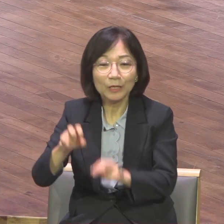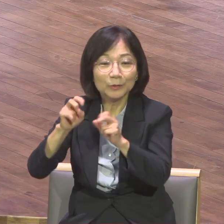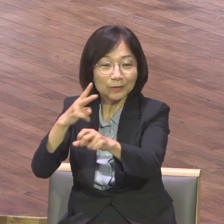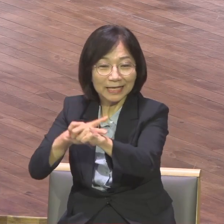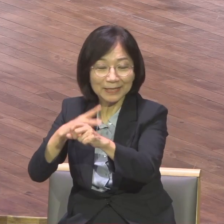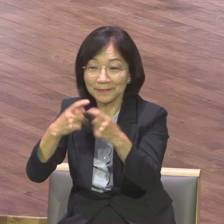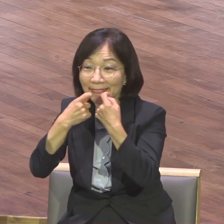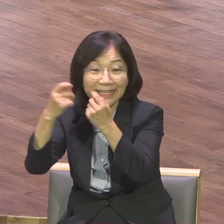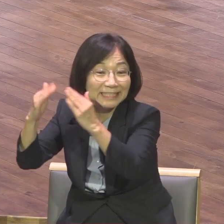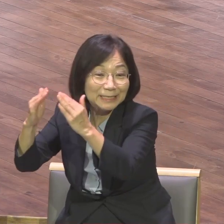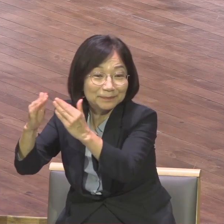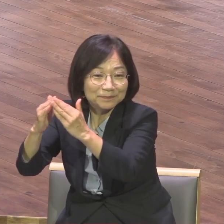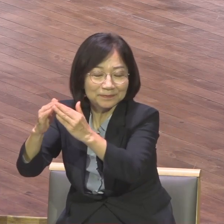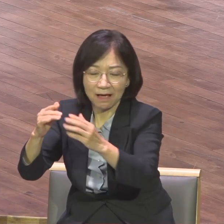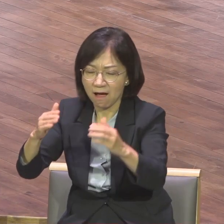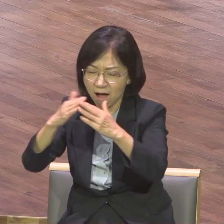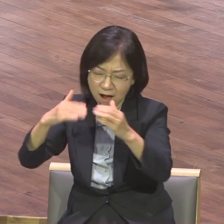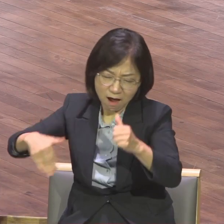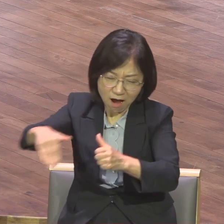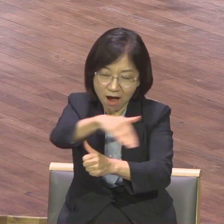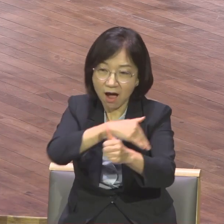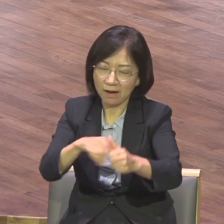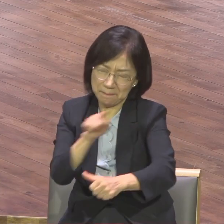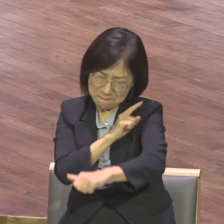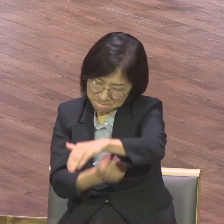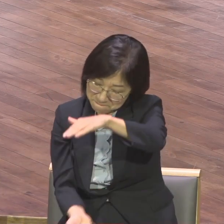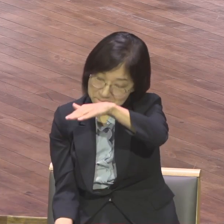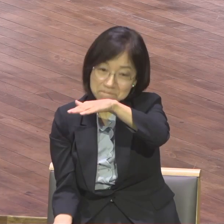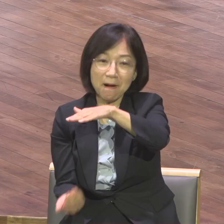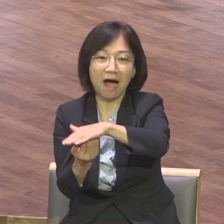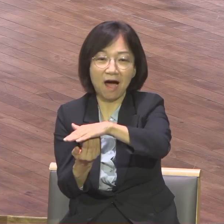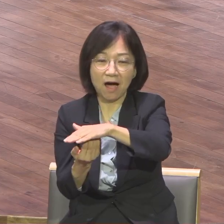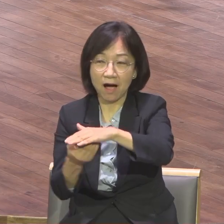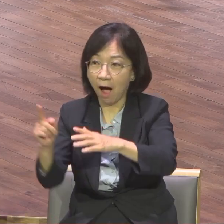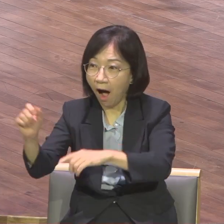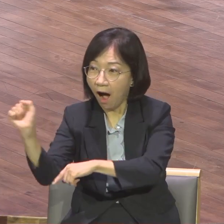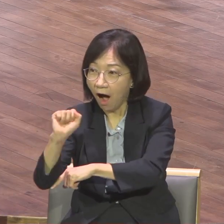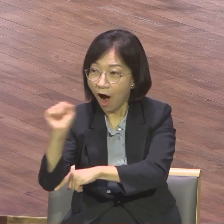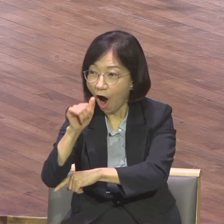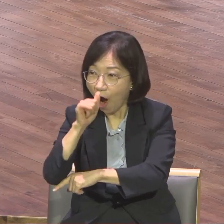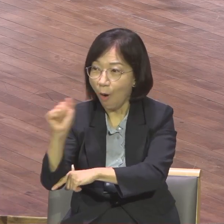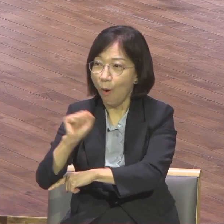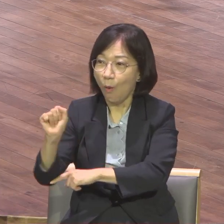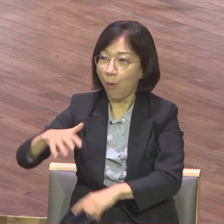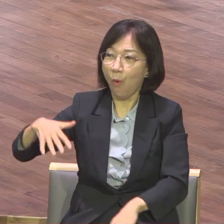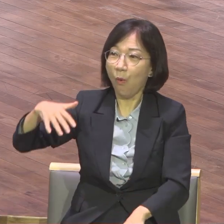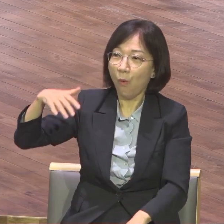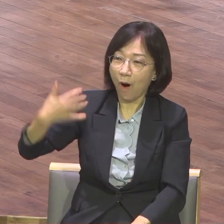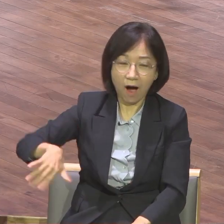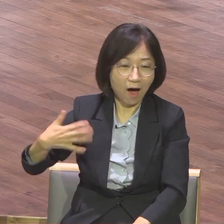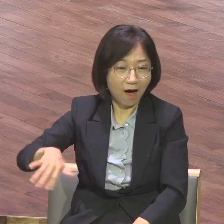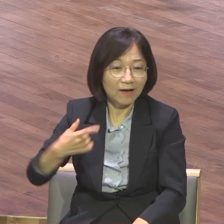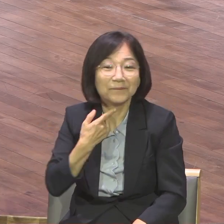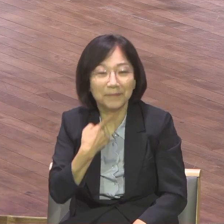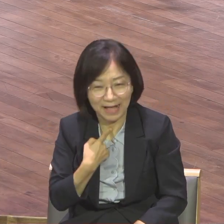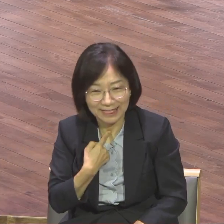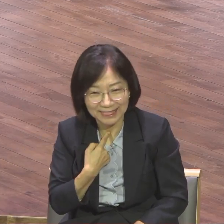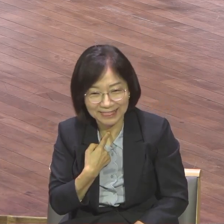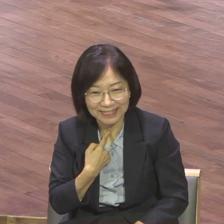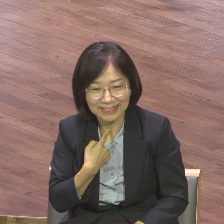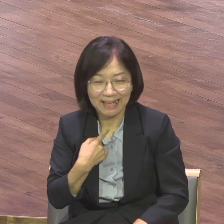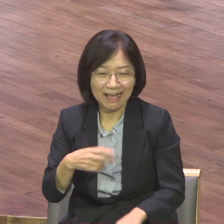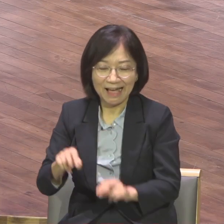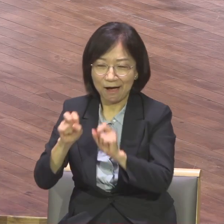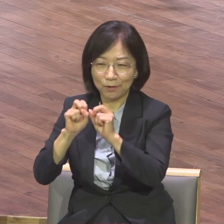살고는 집도 그 동네 제일 좋아. 차도 엄청 큰 차 타. 그래가지고 와